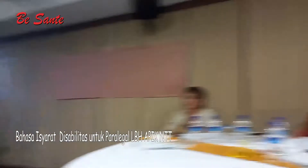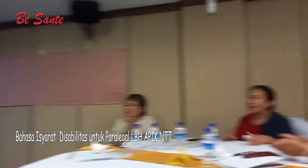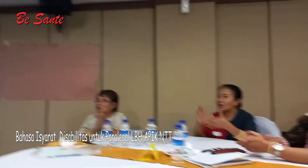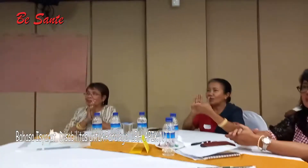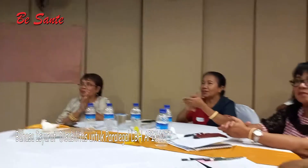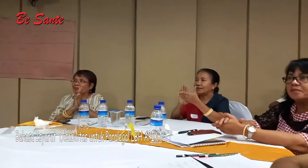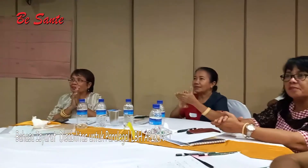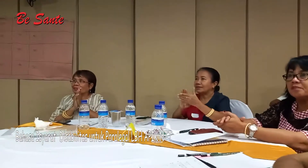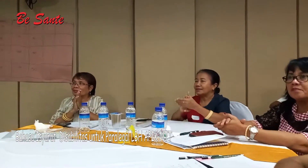Sekolah.